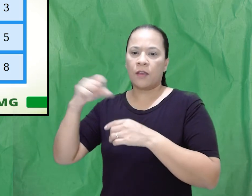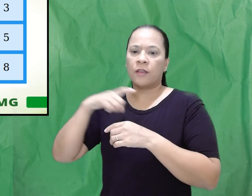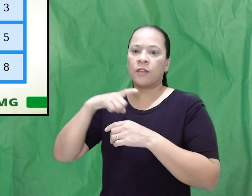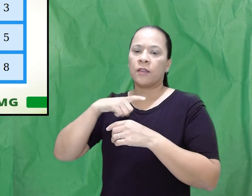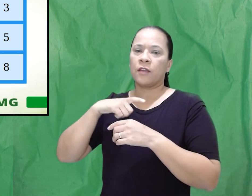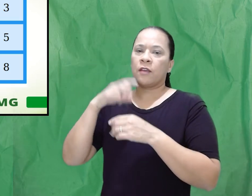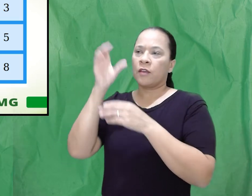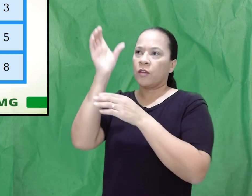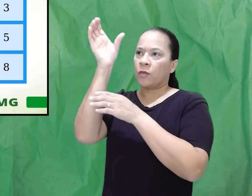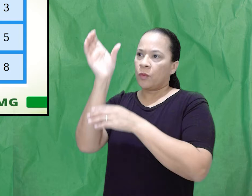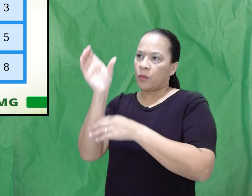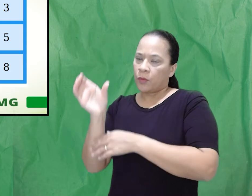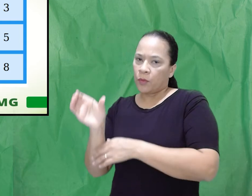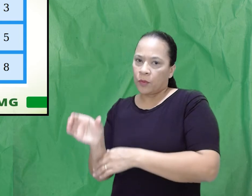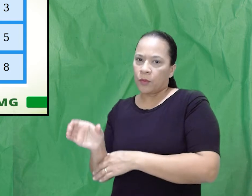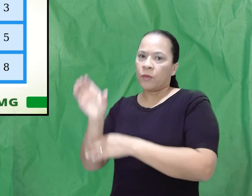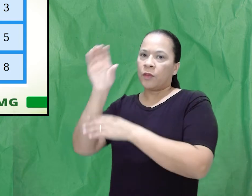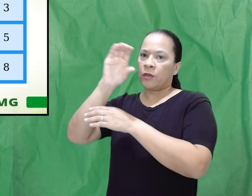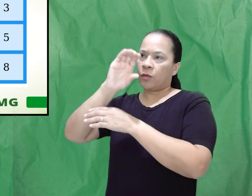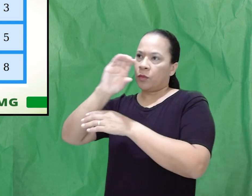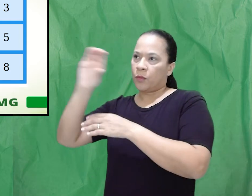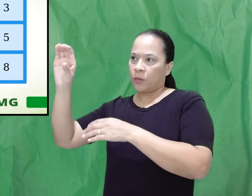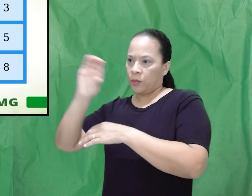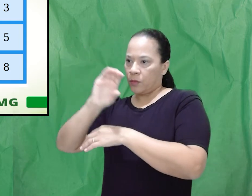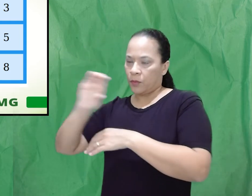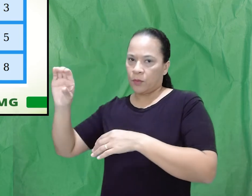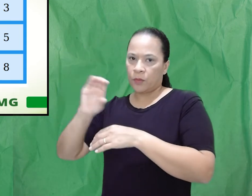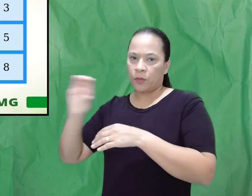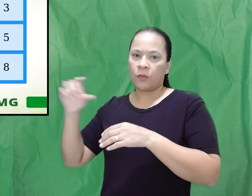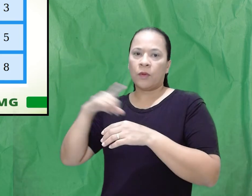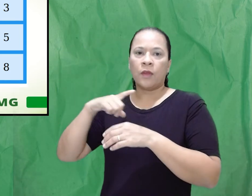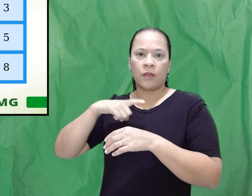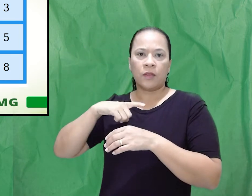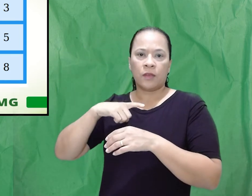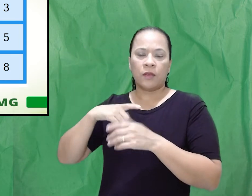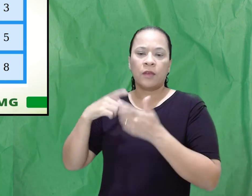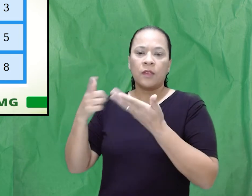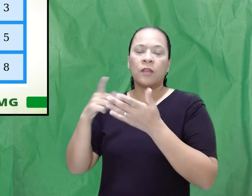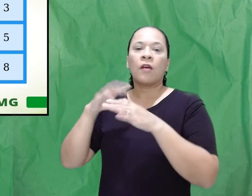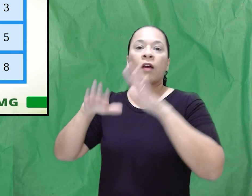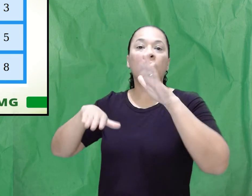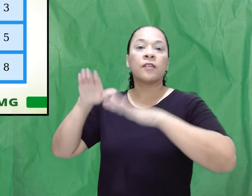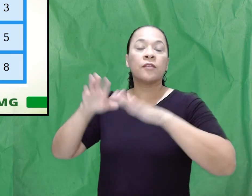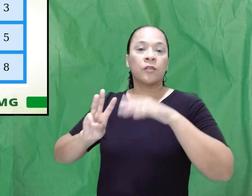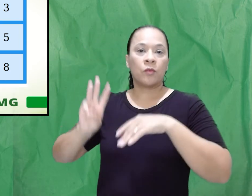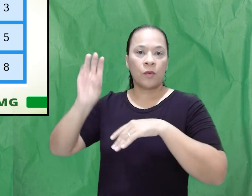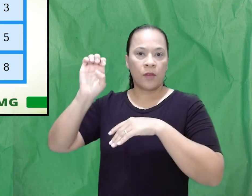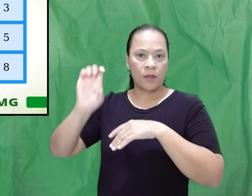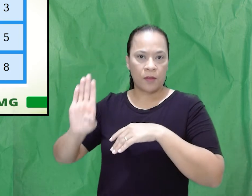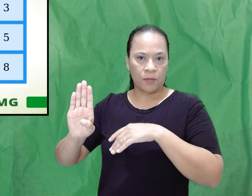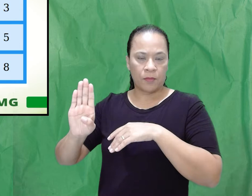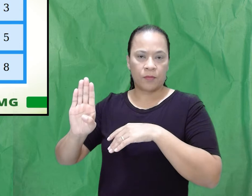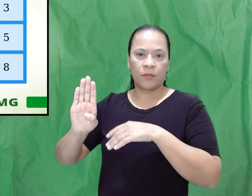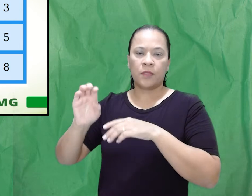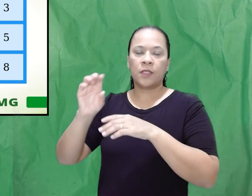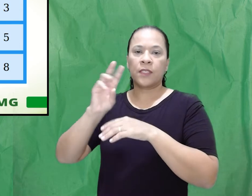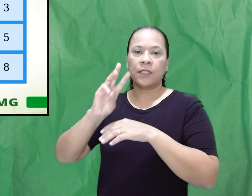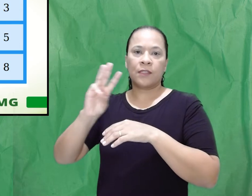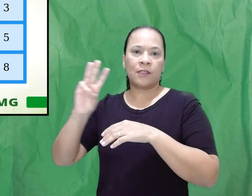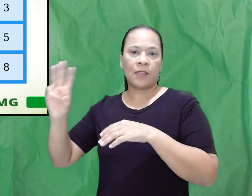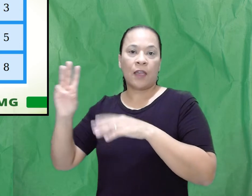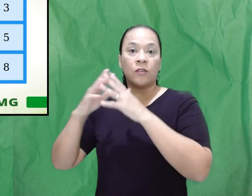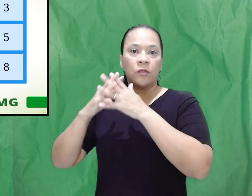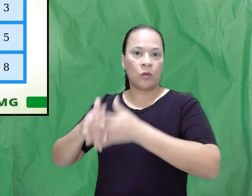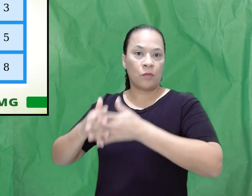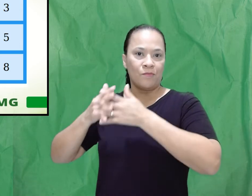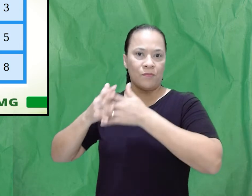que ele é utilizado para websites mais complexos. Por exemplo, essa primeiro elemento aqui,